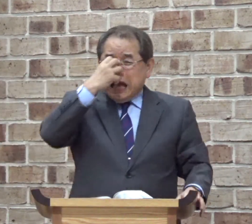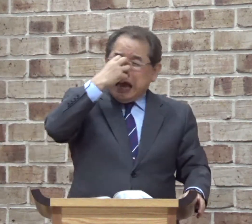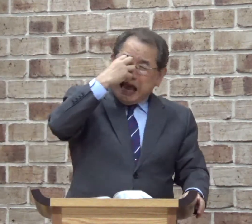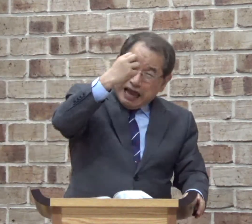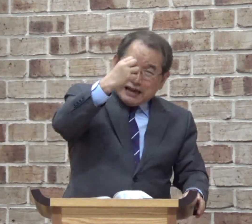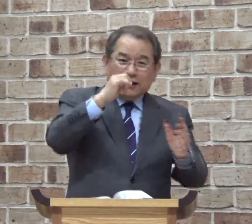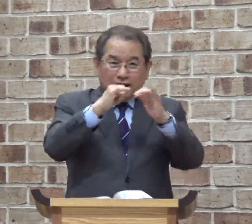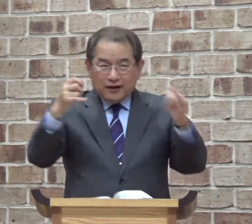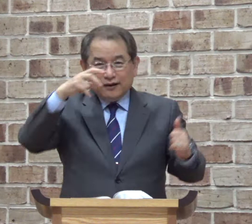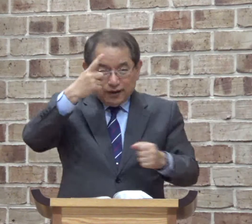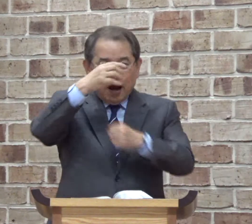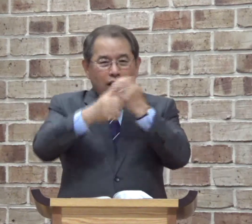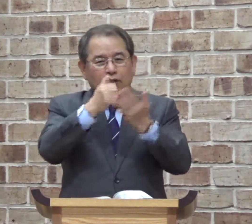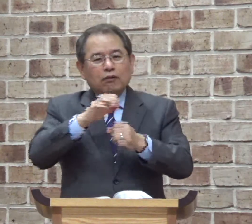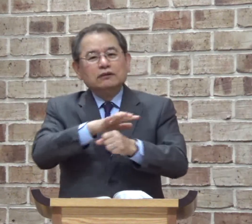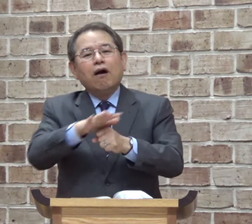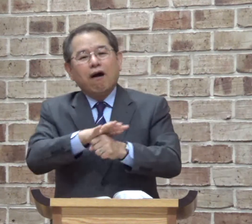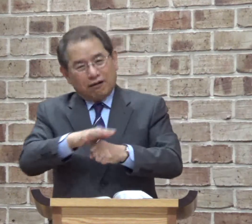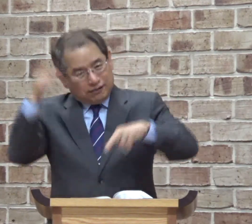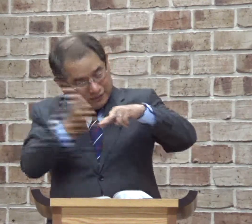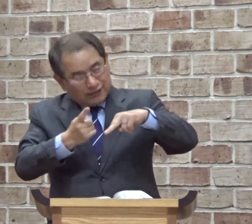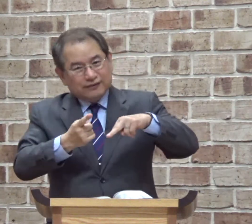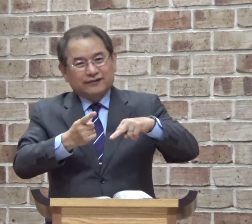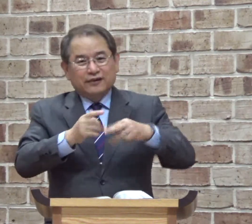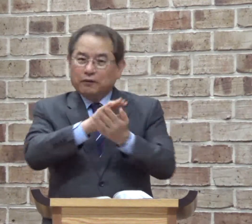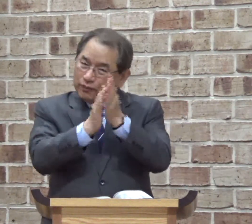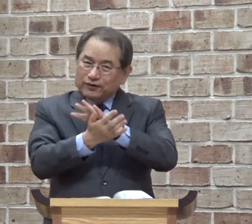그가 그렇게 교만했어도 하나님은 그를 사랑하셨습니다.